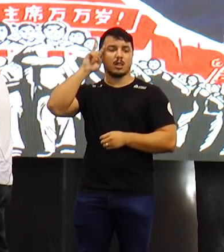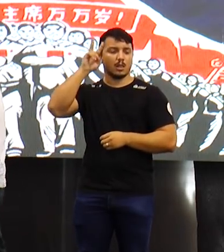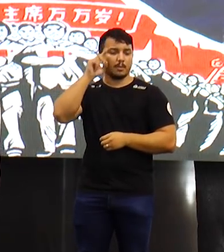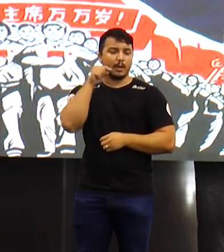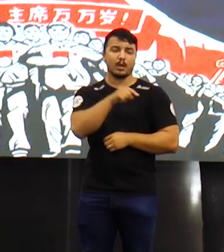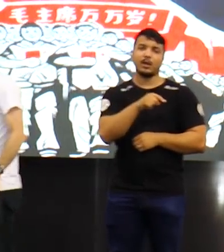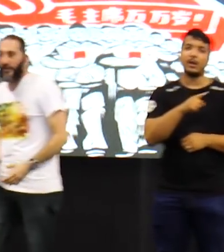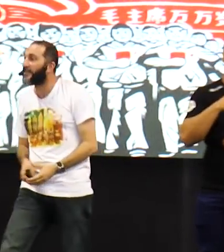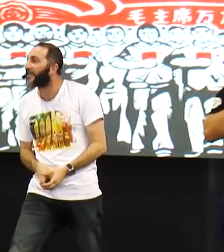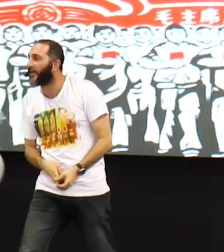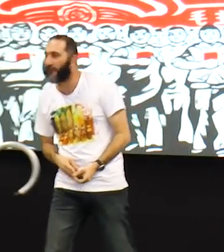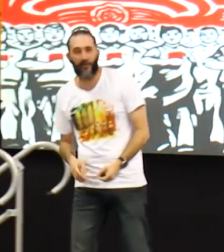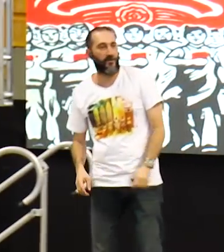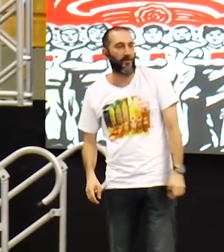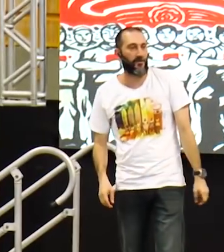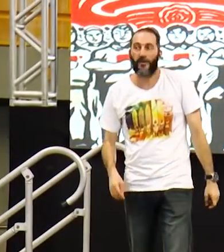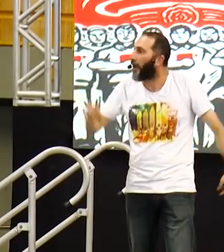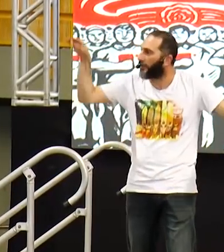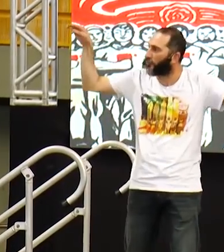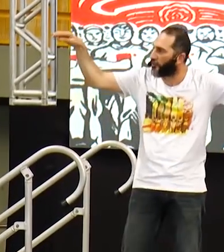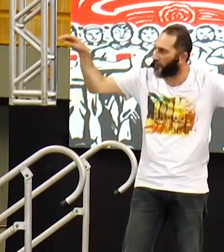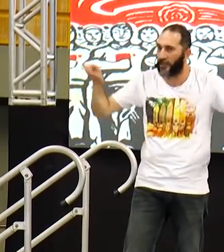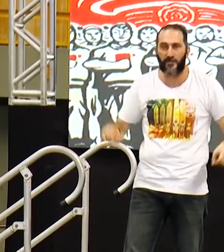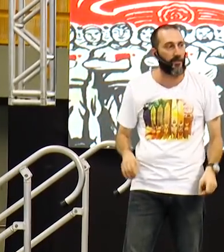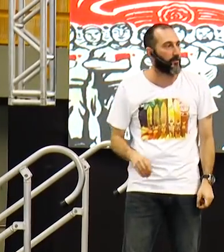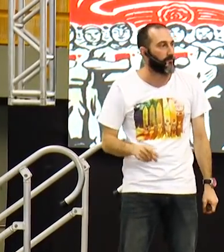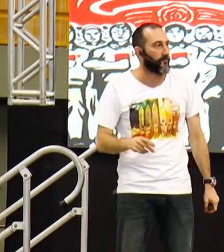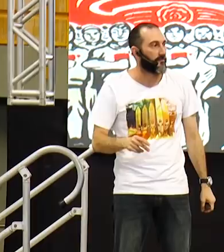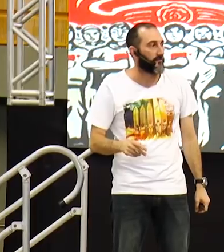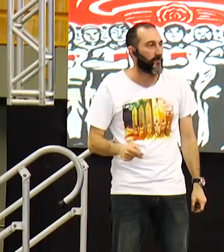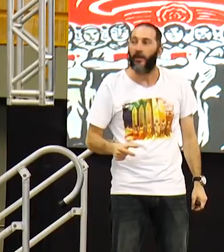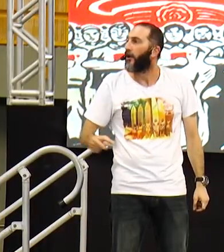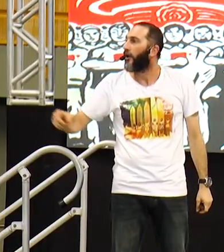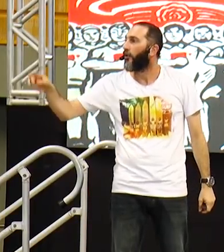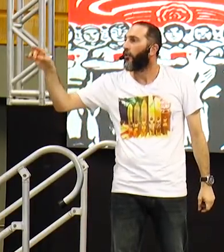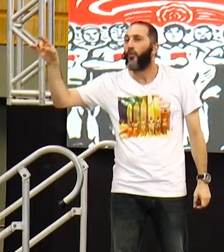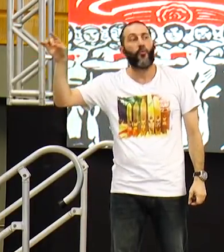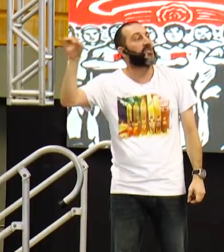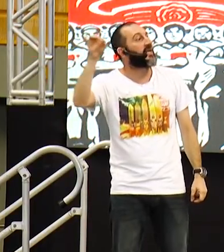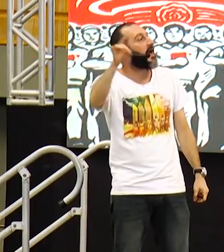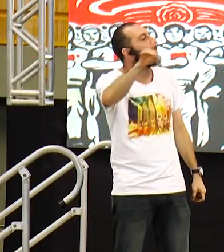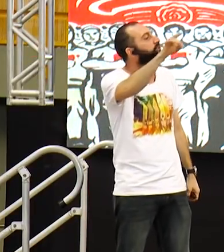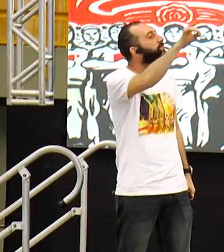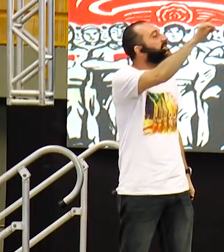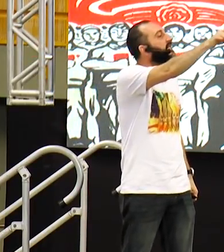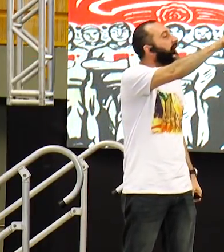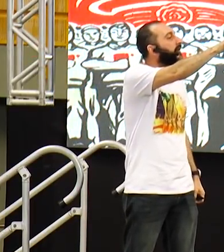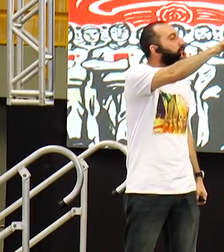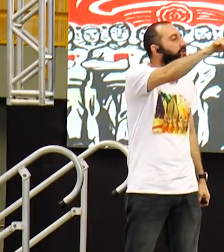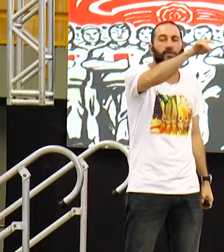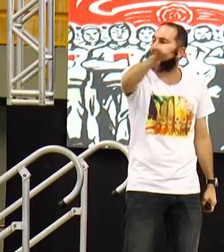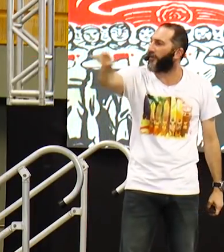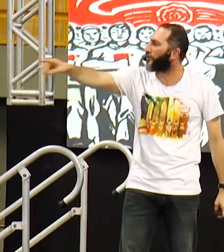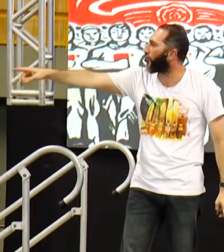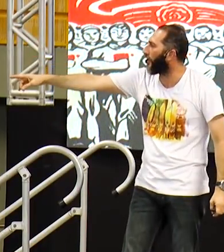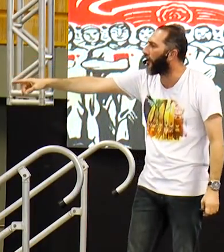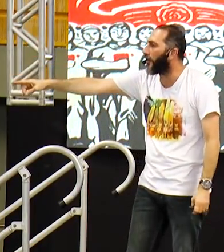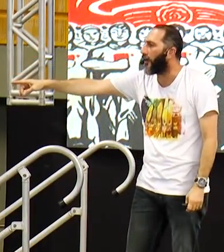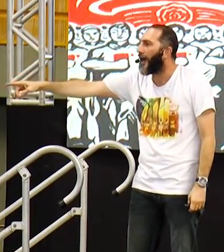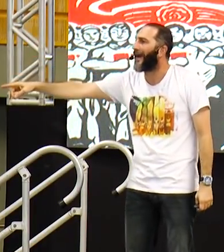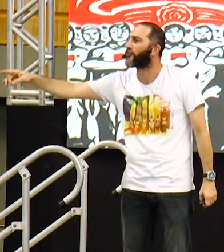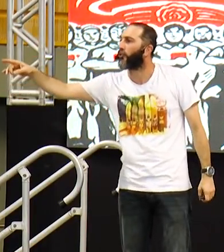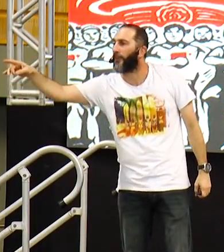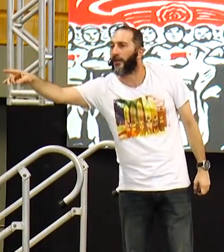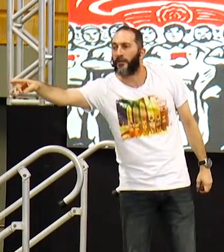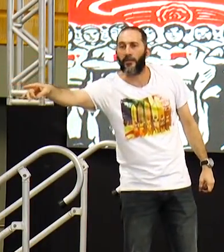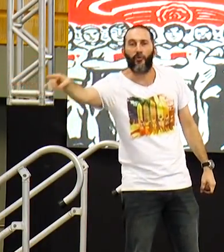isso aqui. Que cena, Fernandes? Aqui todos vocês viram. Os carros blindados na